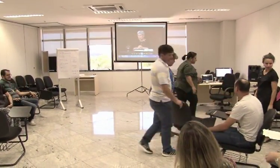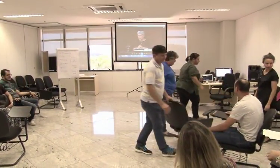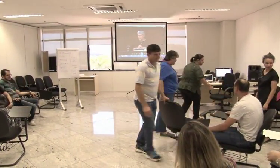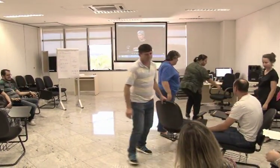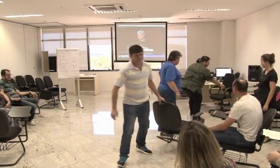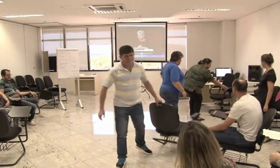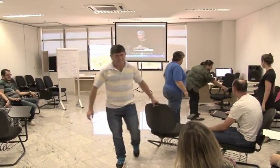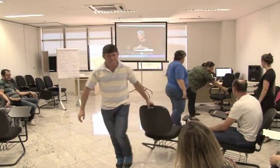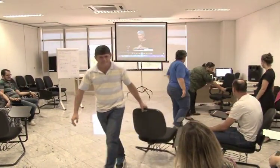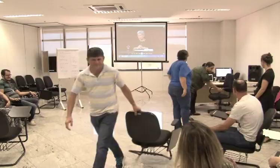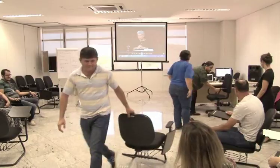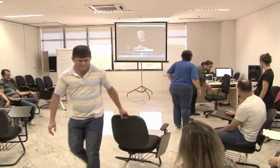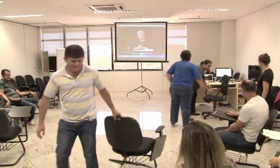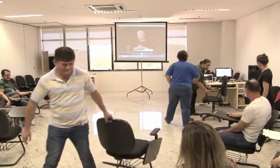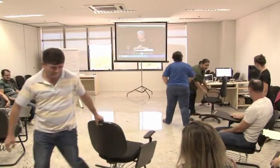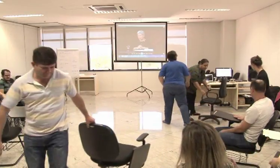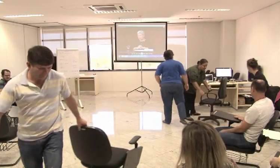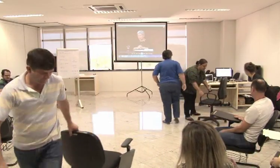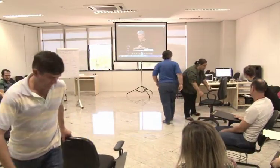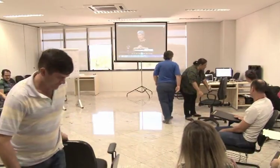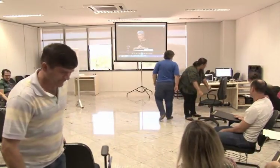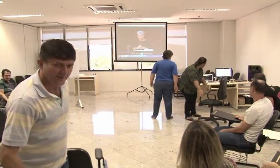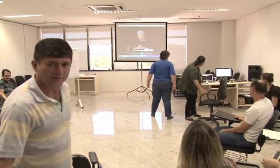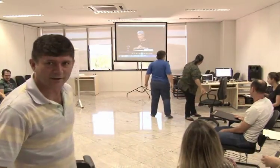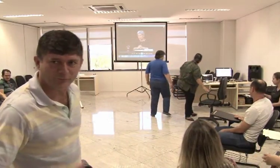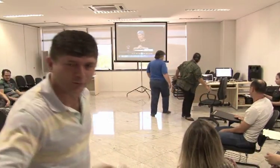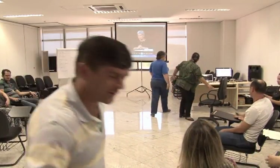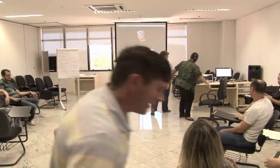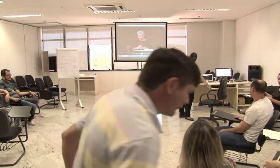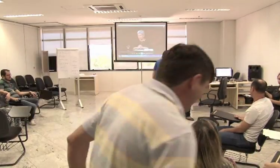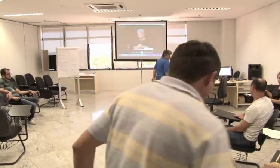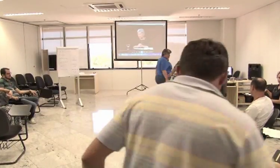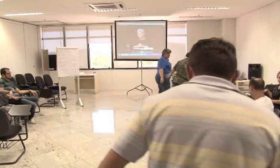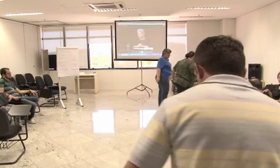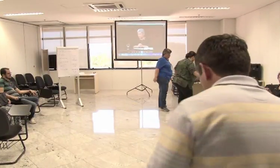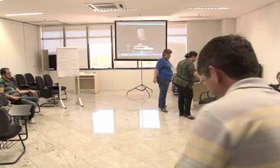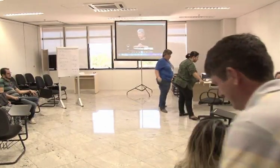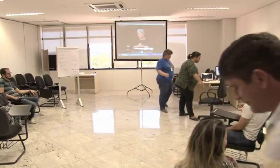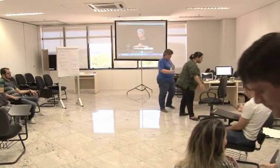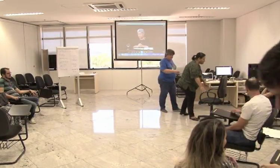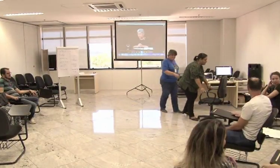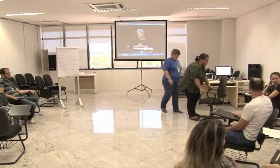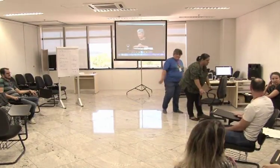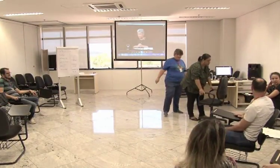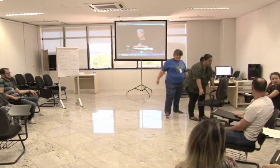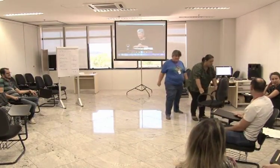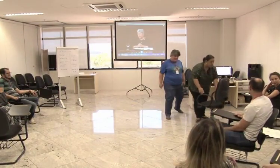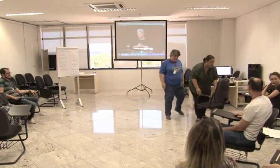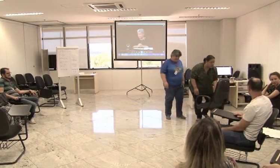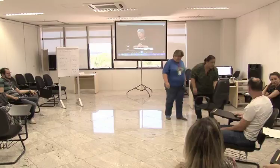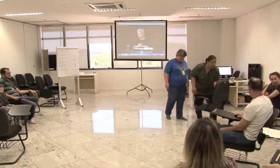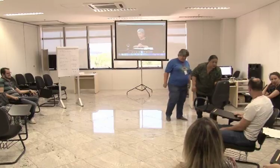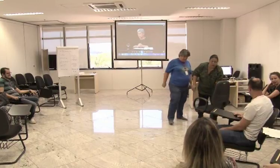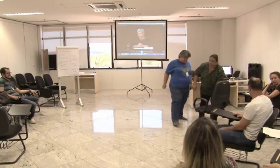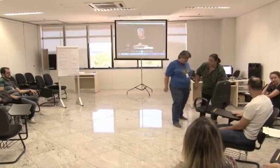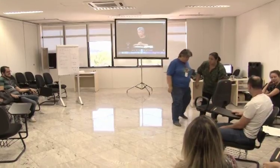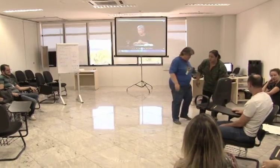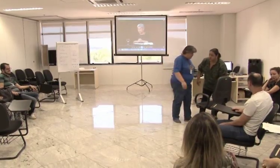nessa. Vou pegar outra. Senta aqui nessa. Não, pode sentar nessa. Era diferente. Senta nessa.